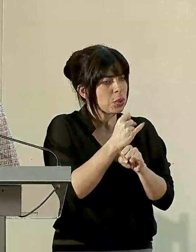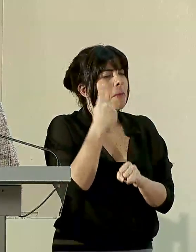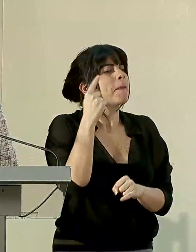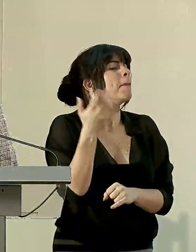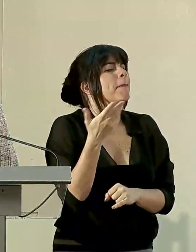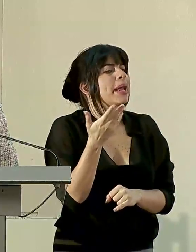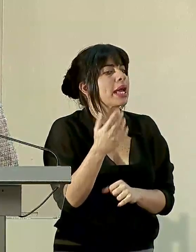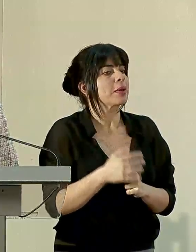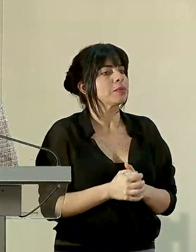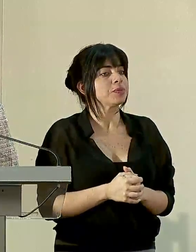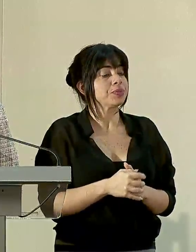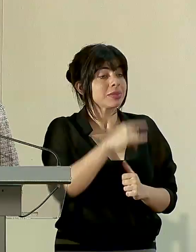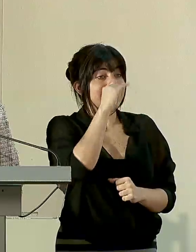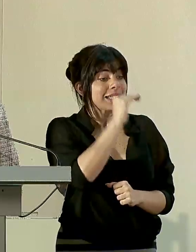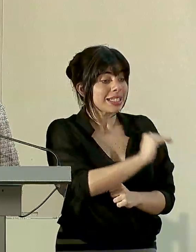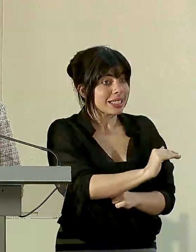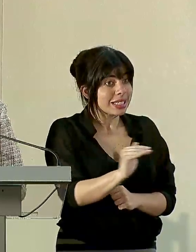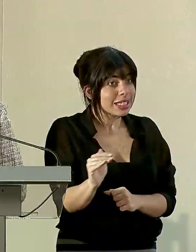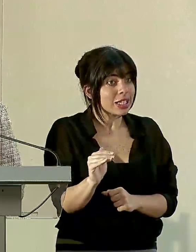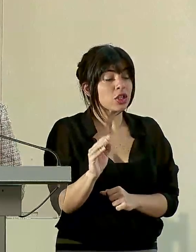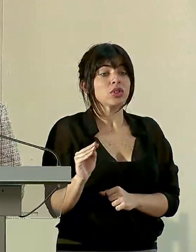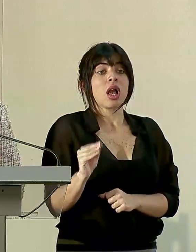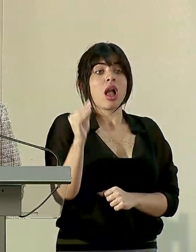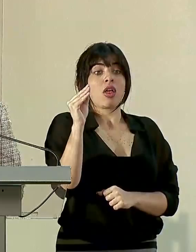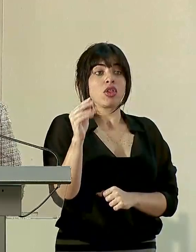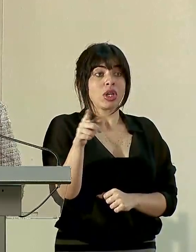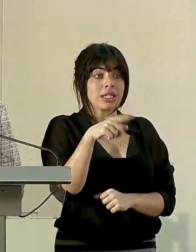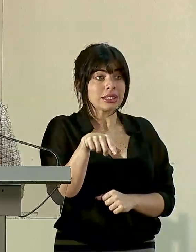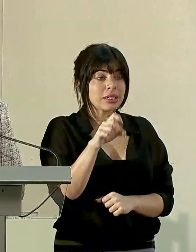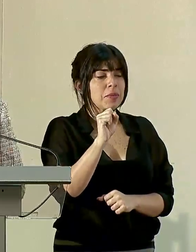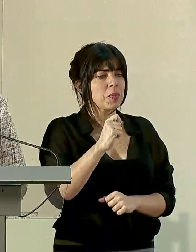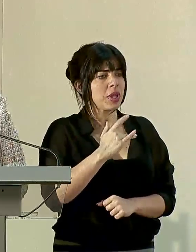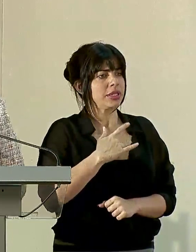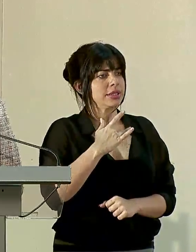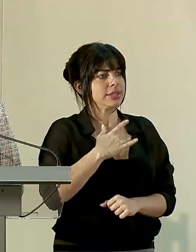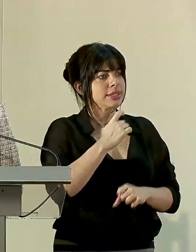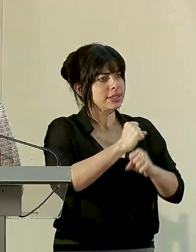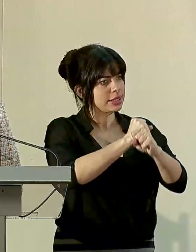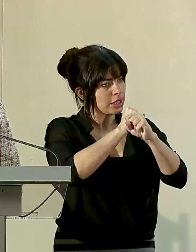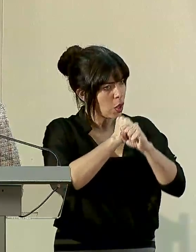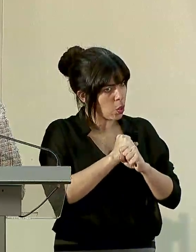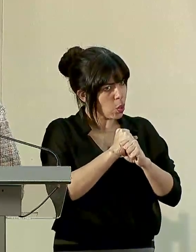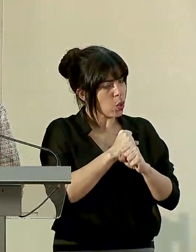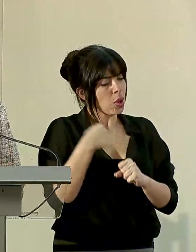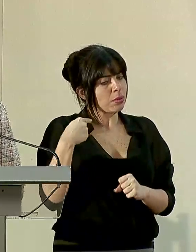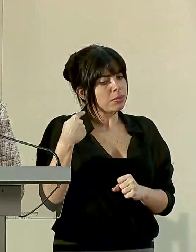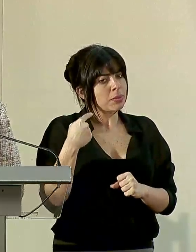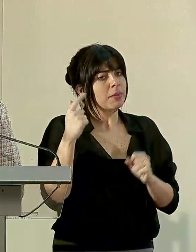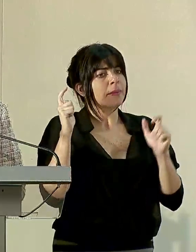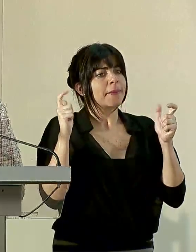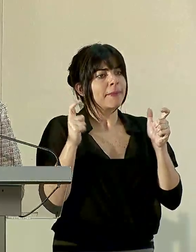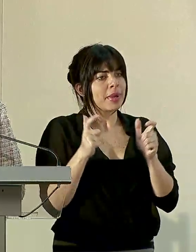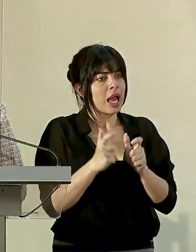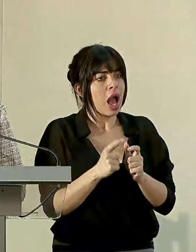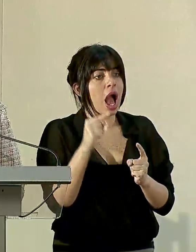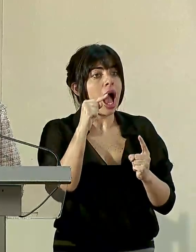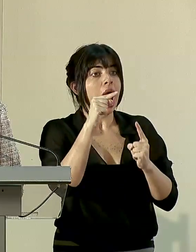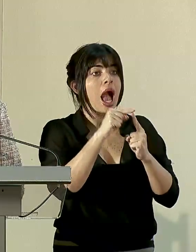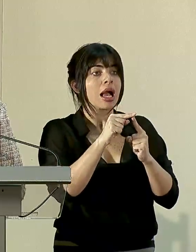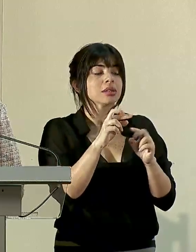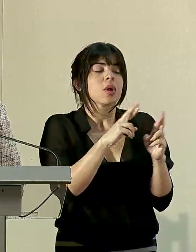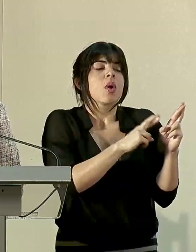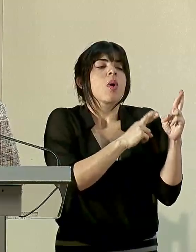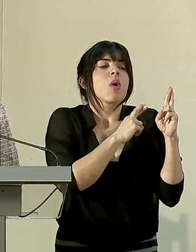que nuestros niños y niñas y nuestros adolescentes se sientan seguros y cada vez menos, hasta llegar a cero,